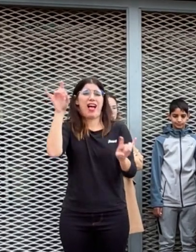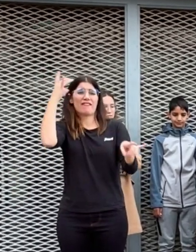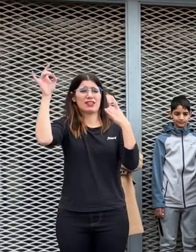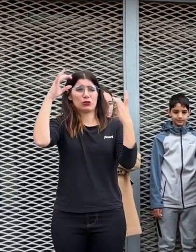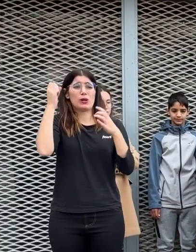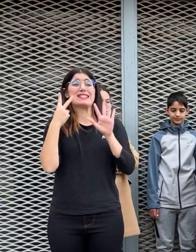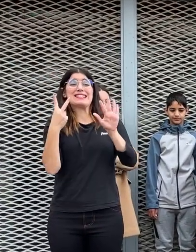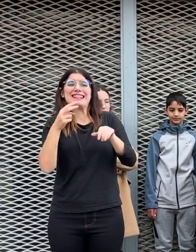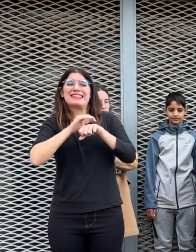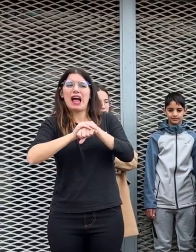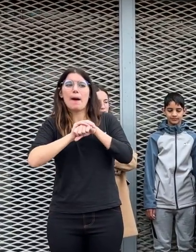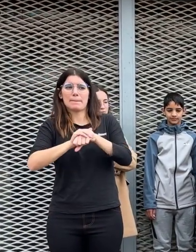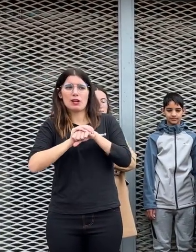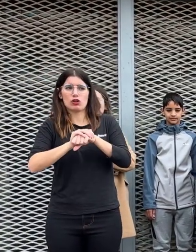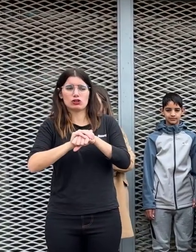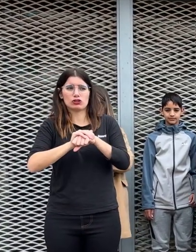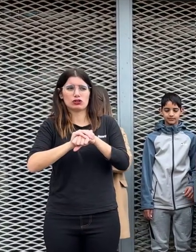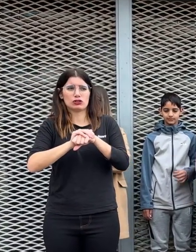set amics,